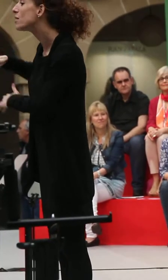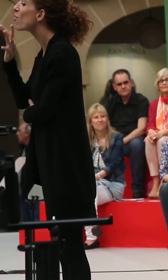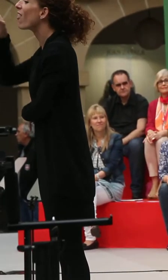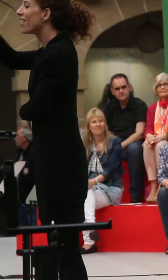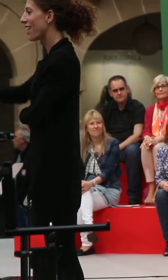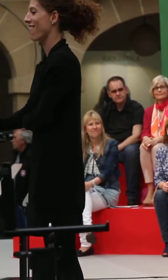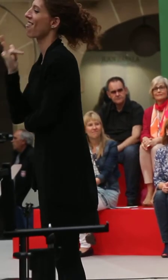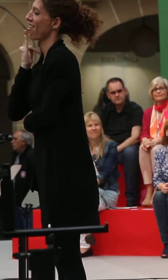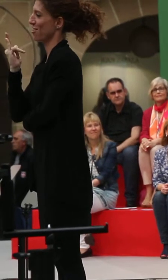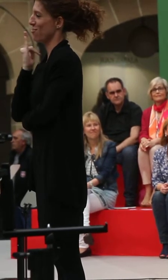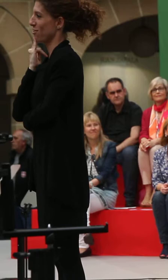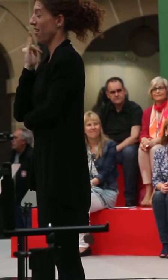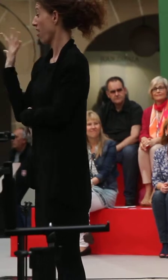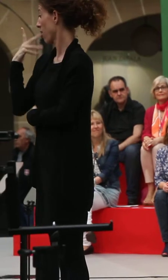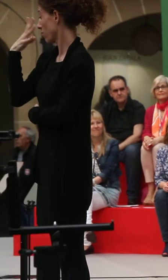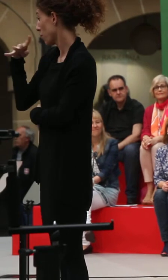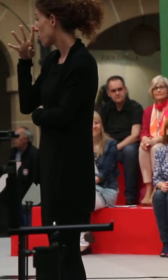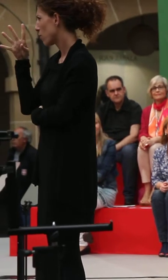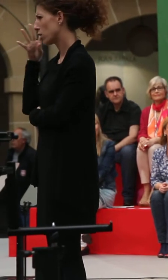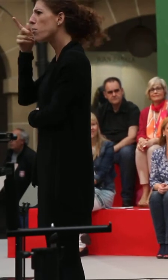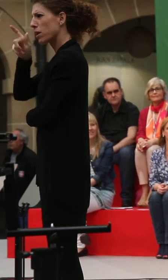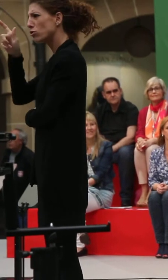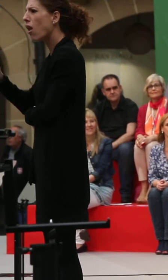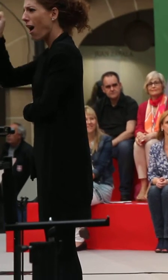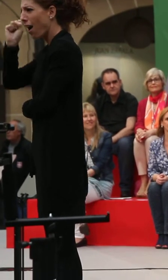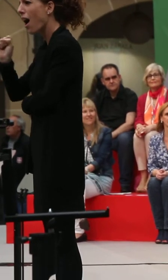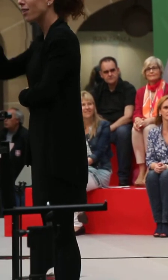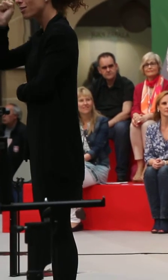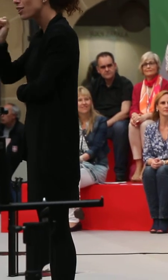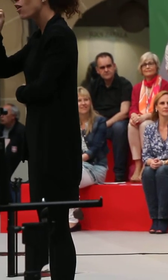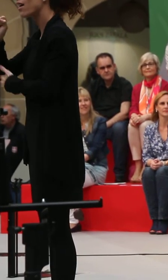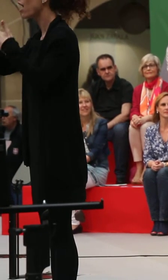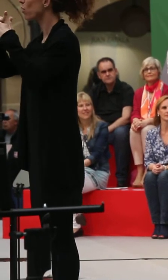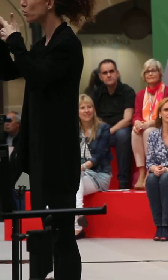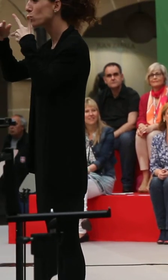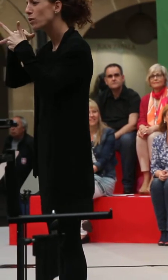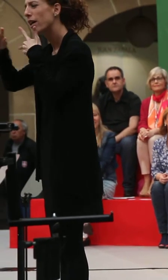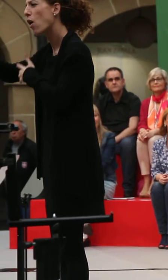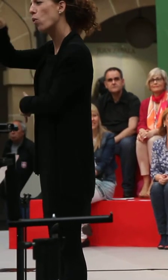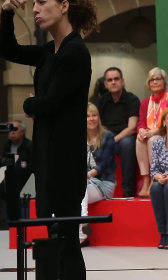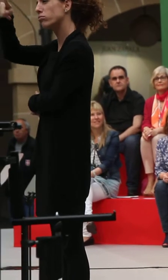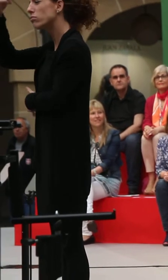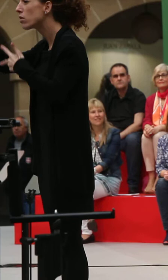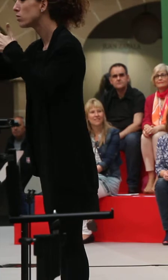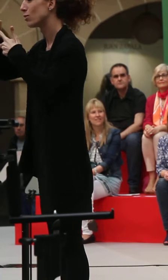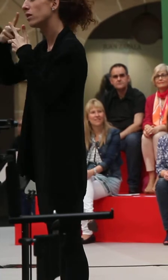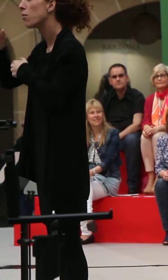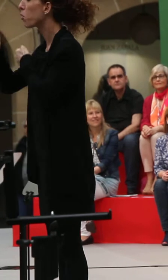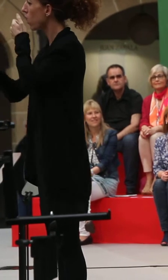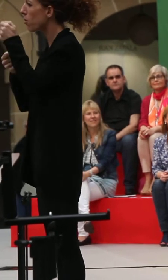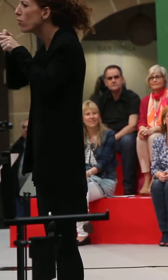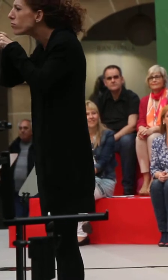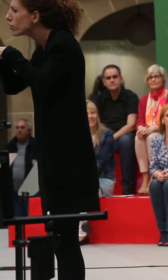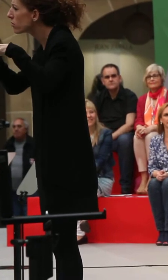bi txapeldun eta hainbat finalista atera dira getxotik. Euskara, euskal kultura eta euskal gintza aurrera doazelako